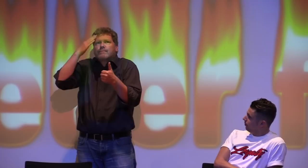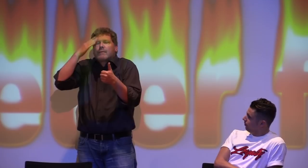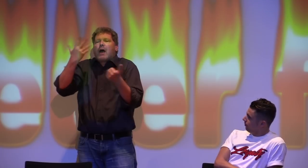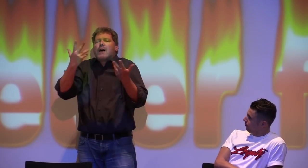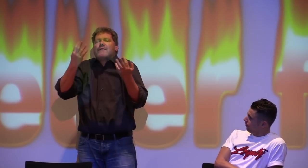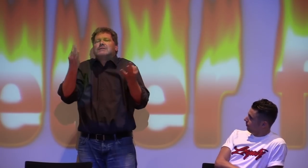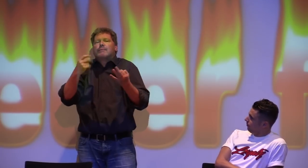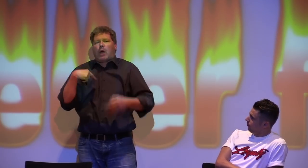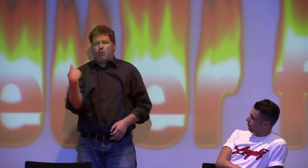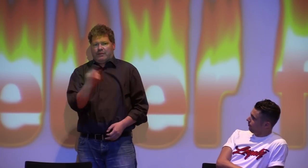Fall gesellschaftsfähig.